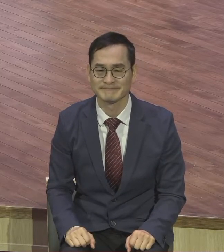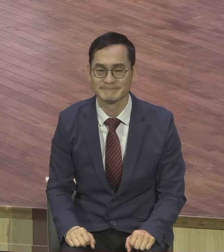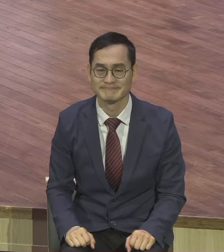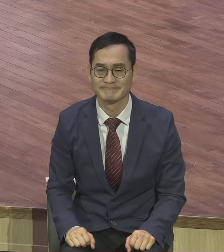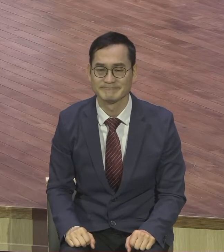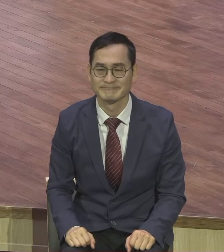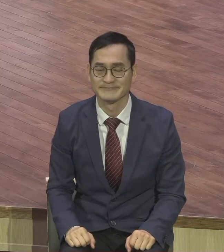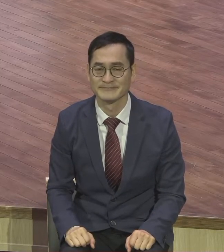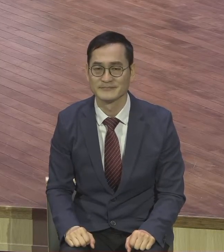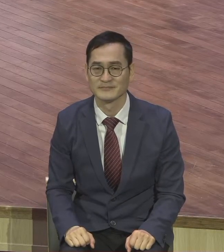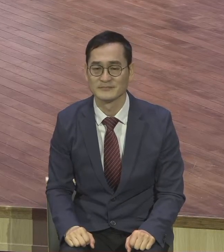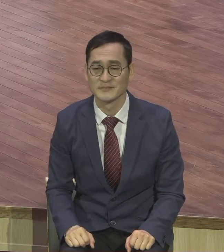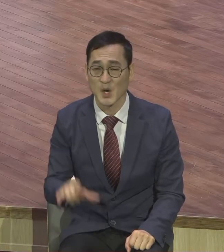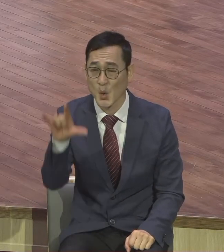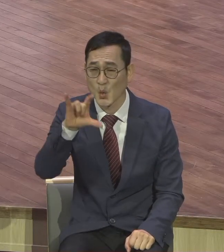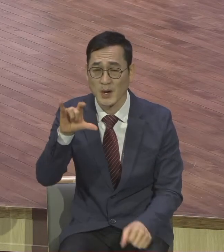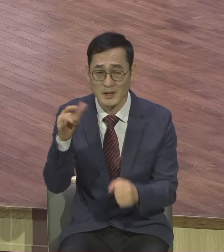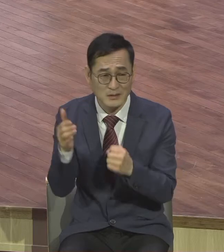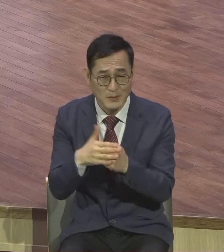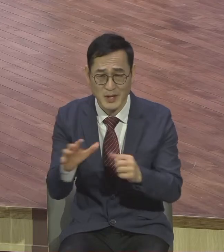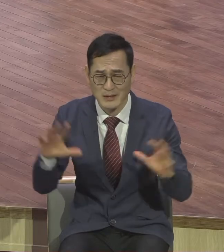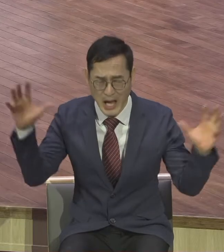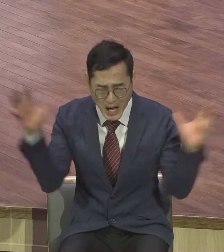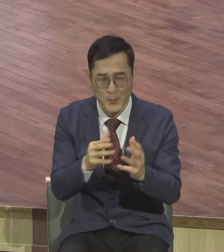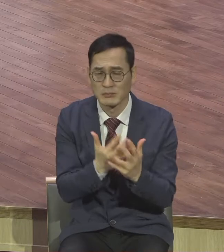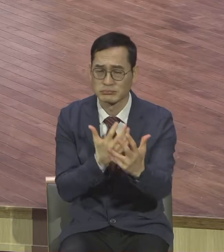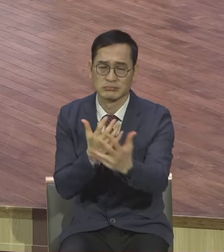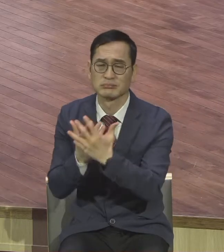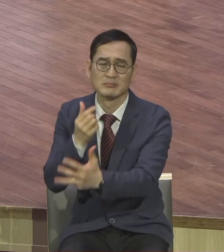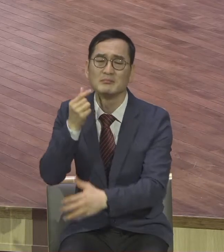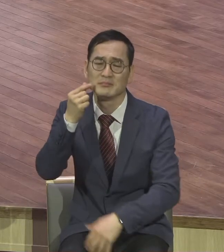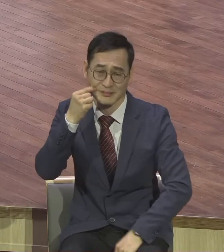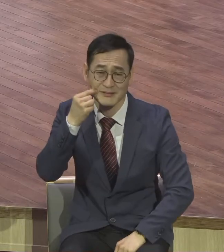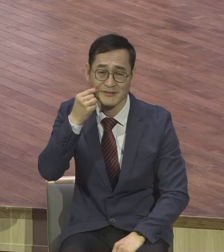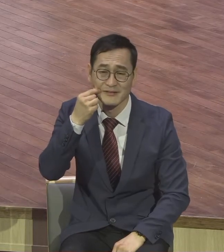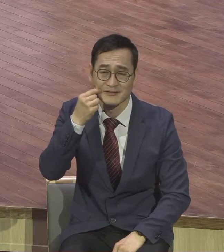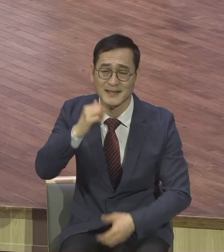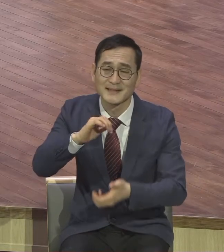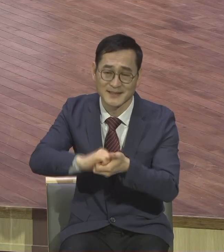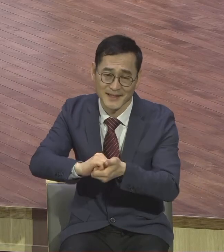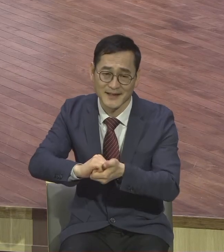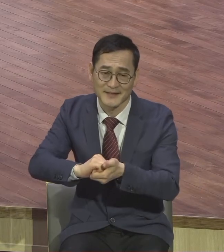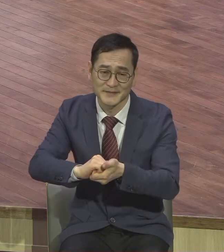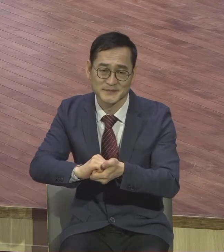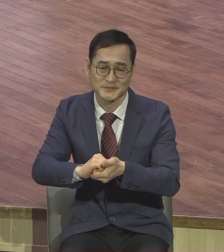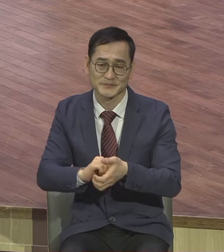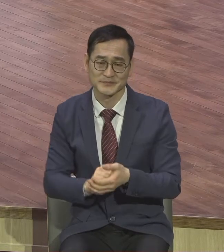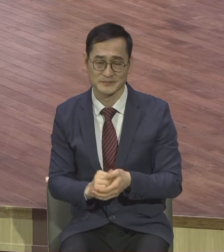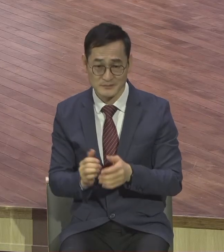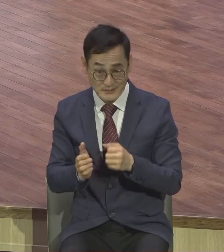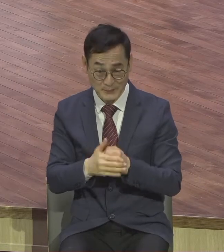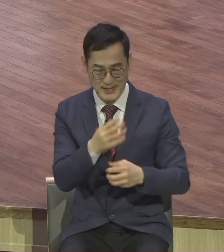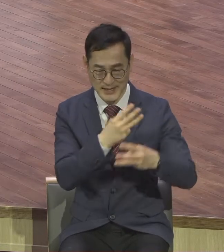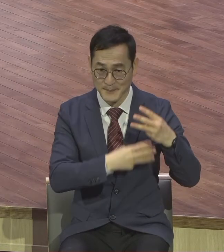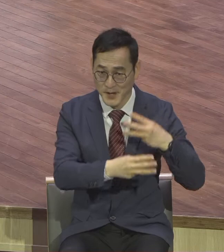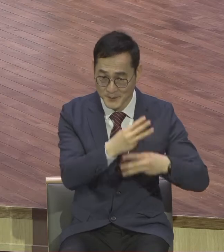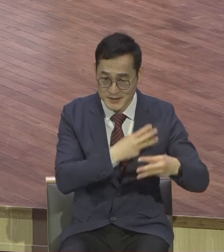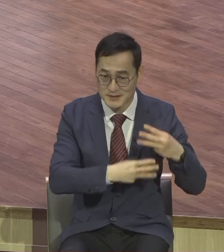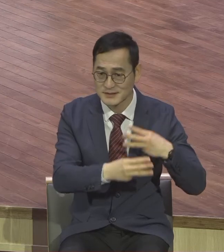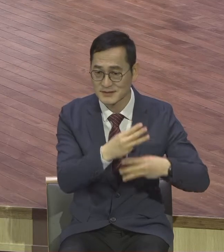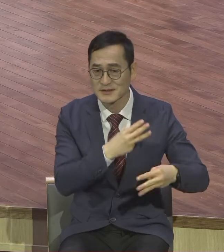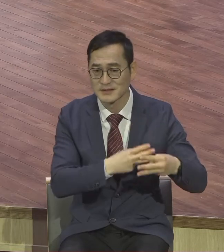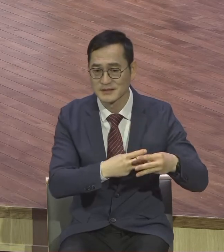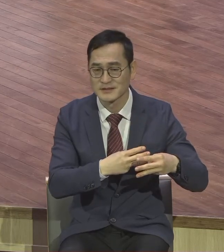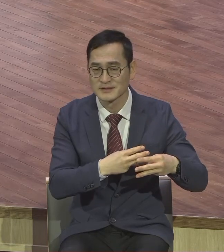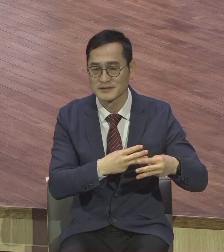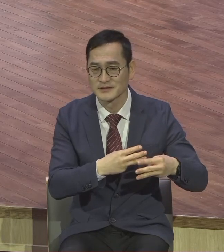제약이 되어 있는 상황입니다. 랩런트 우리 위원회 부수별로 그렇게 방역수칙을